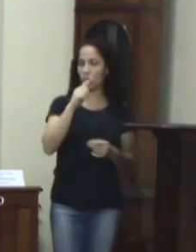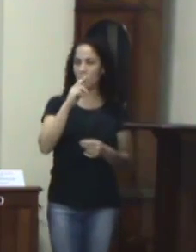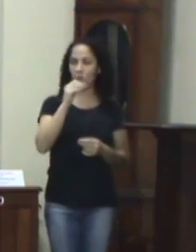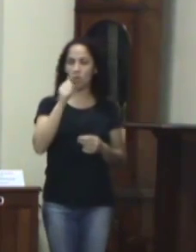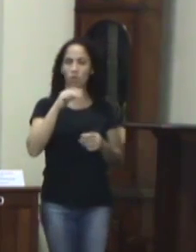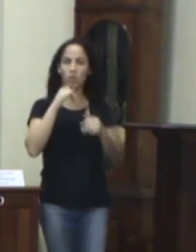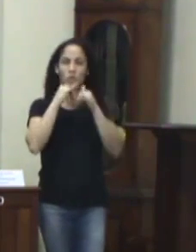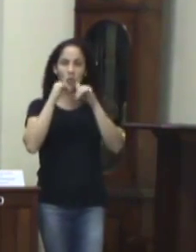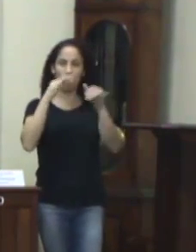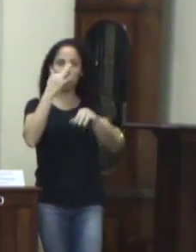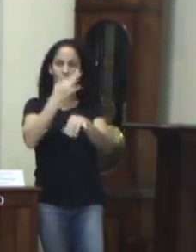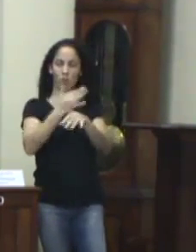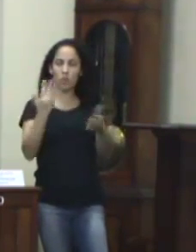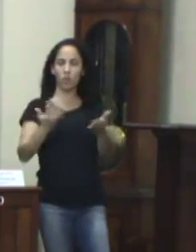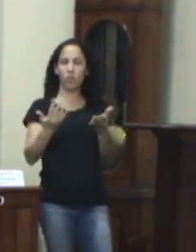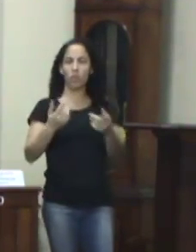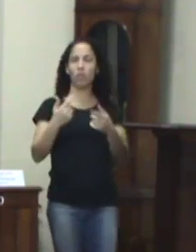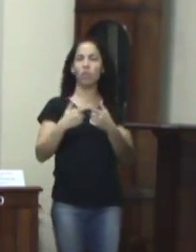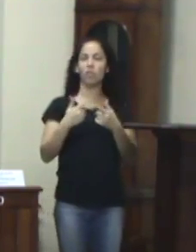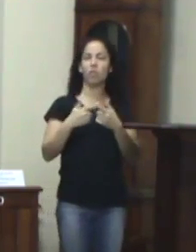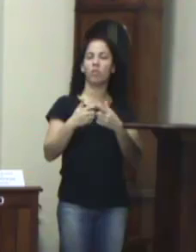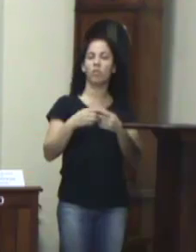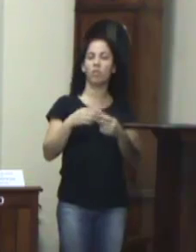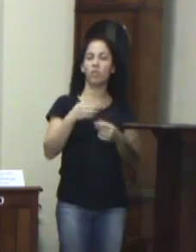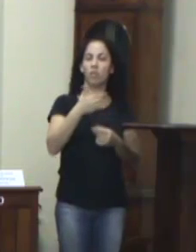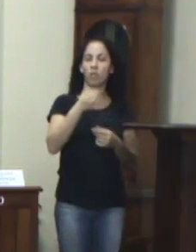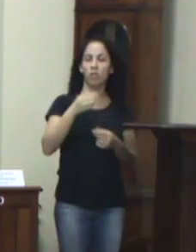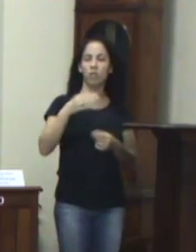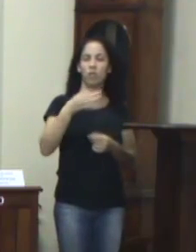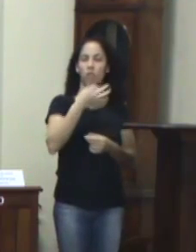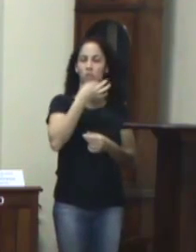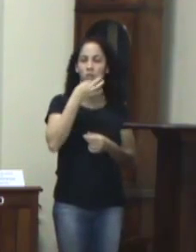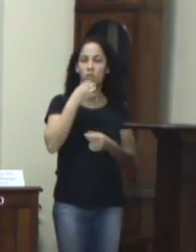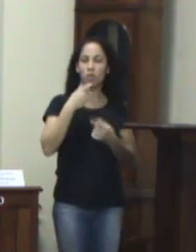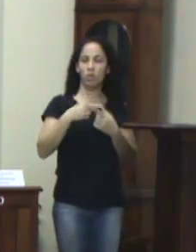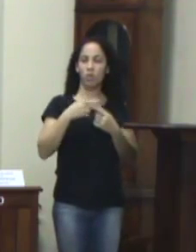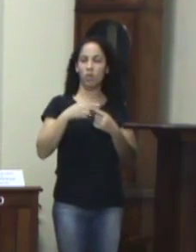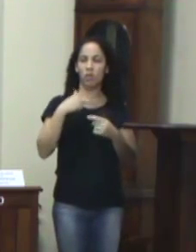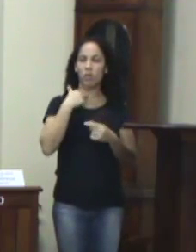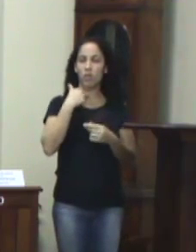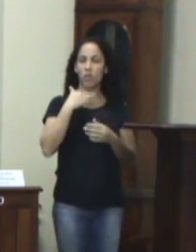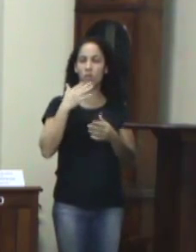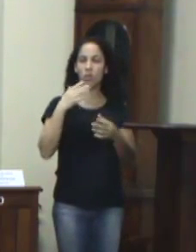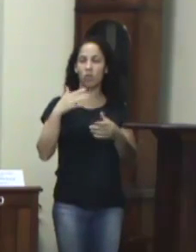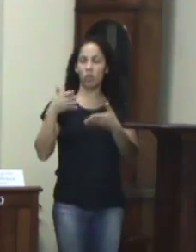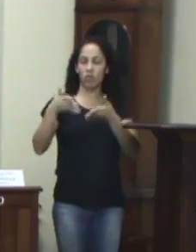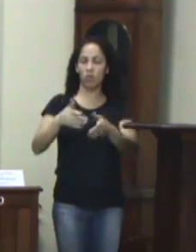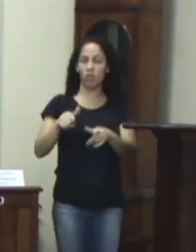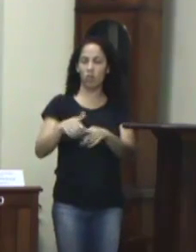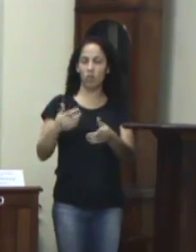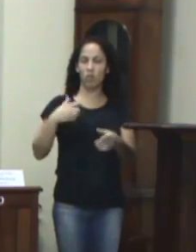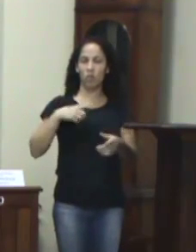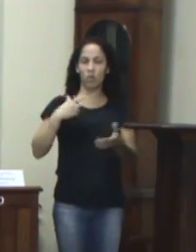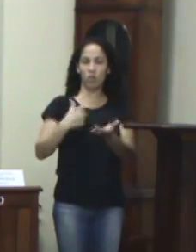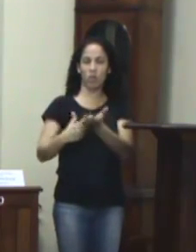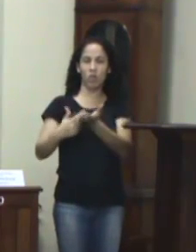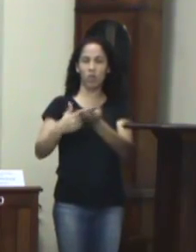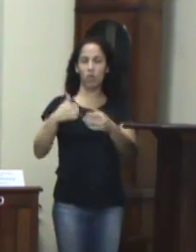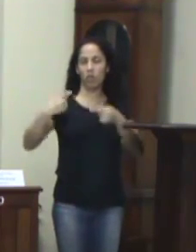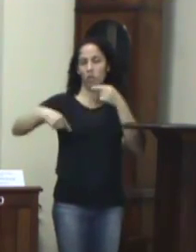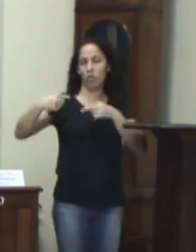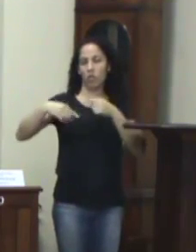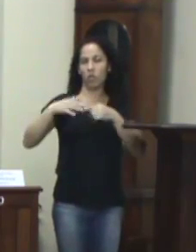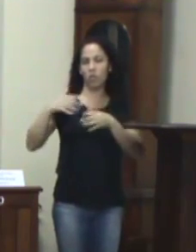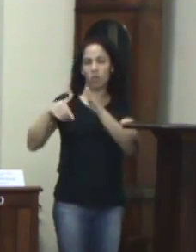vem justificar sua ausência na sessão de hoje, 20 de setembro, tendo em vista a impossibilidade de seu comparecimento face a compromissos políticos surgidos de